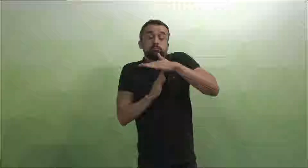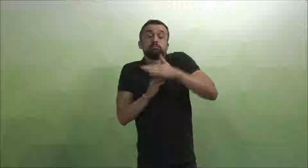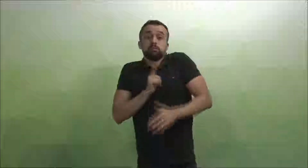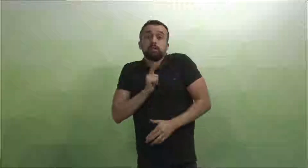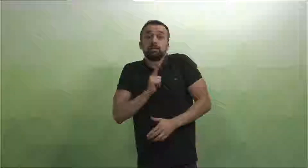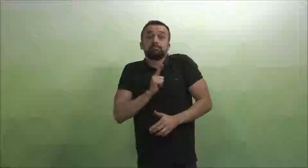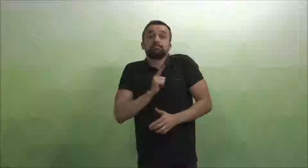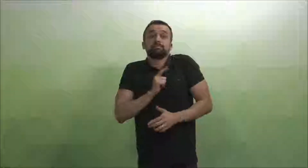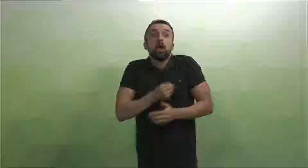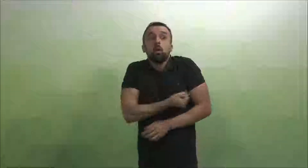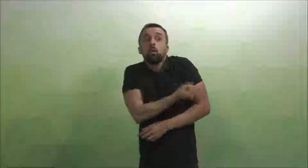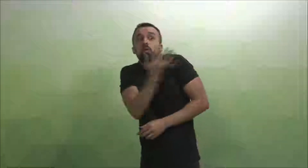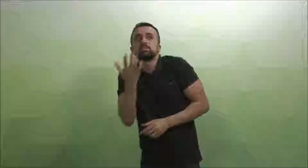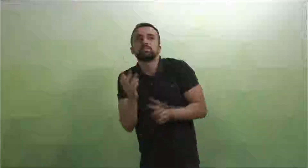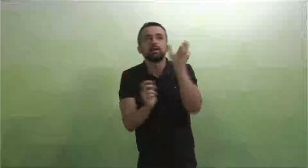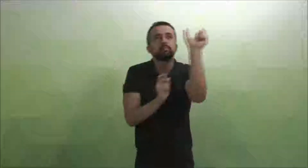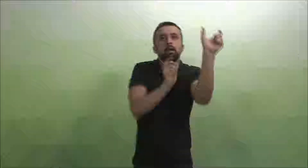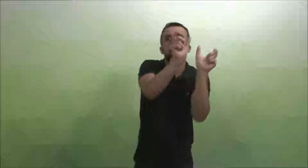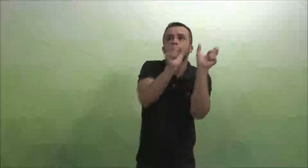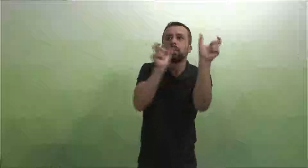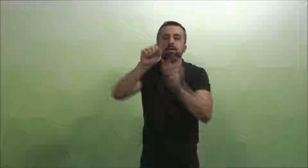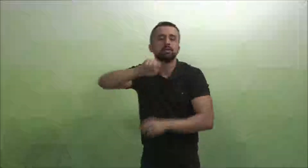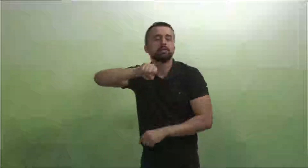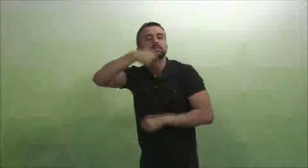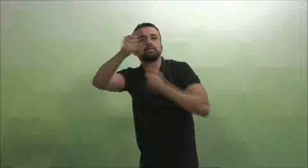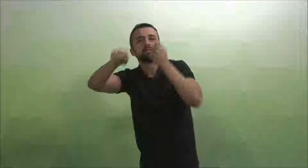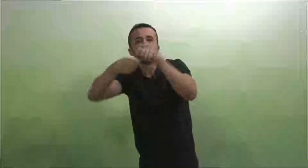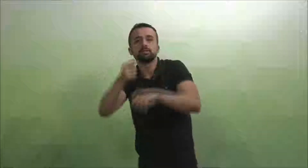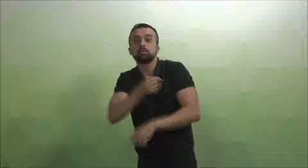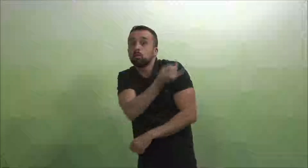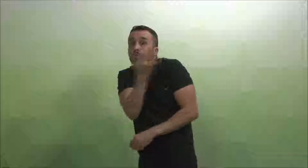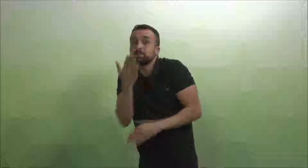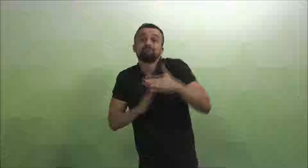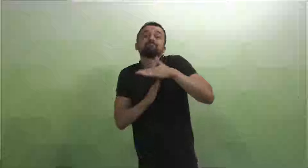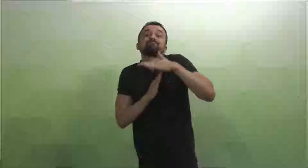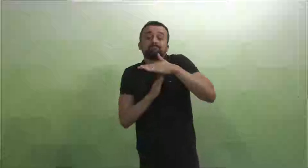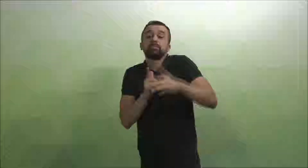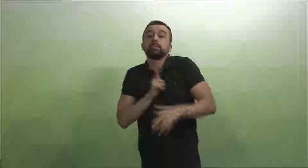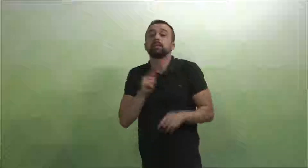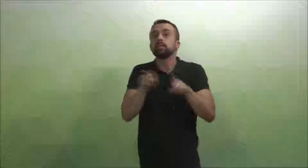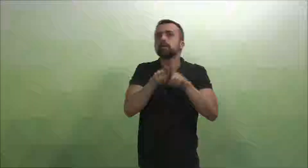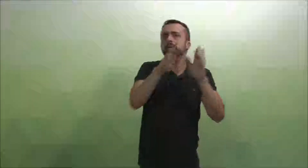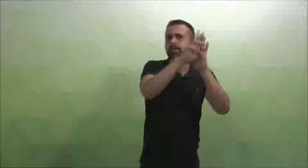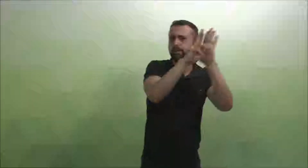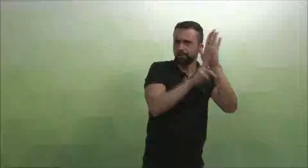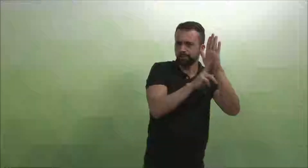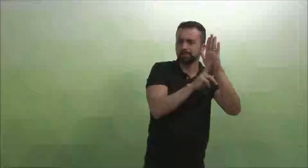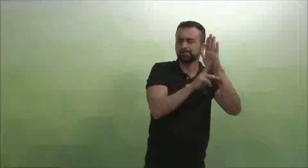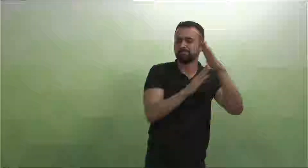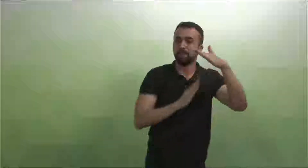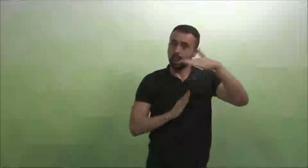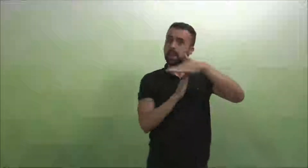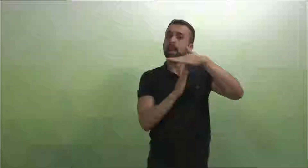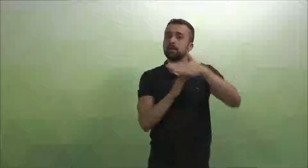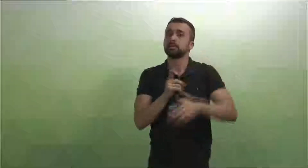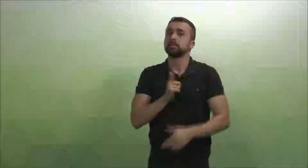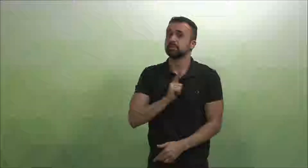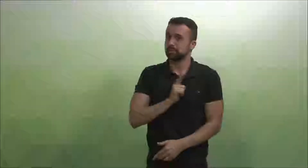São regras fechadas. E há um limite na quantidade de palavras e sinais e também